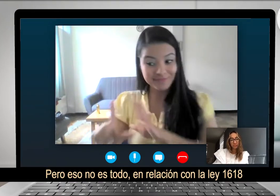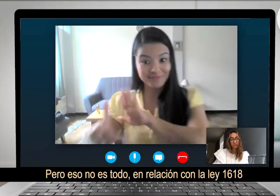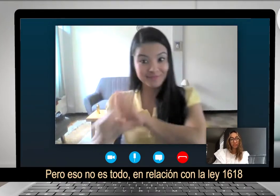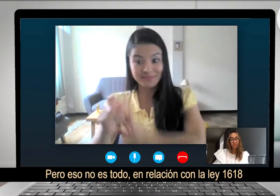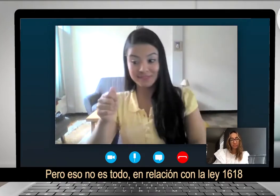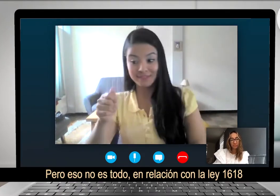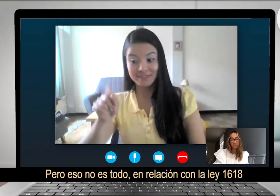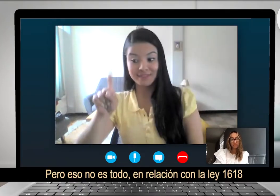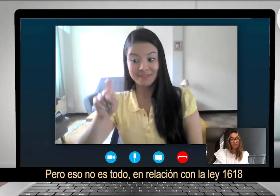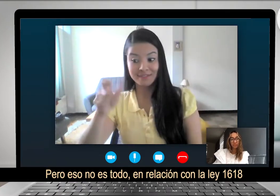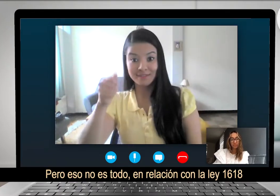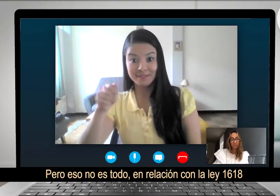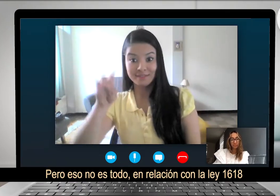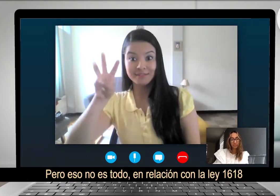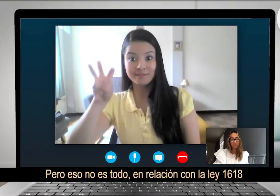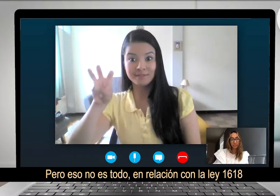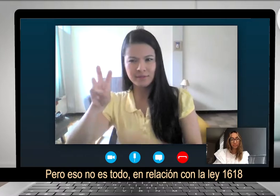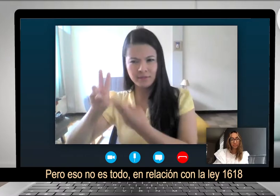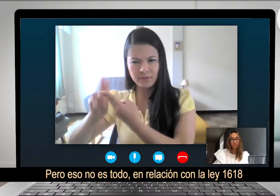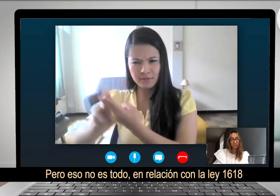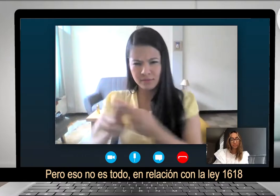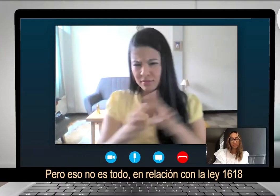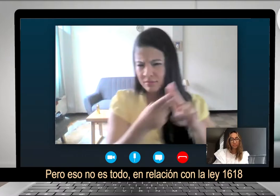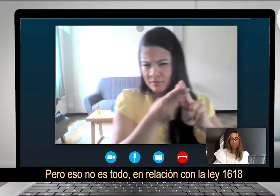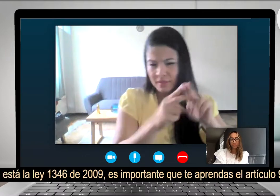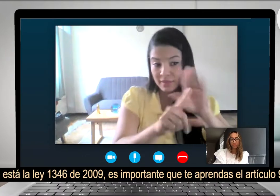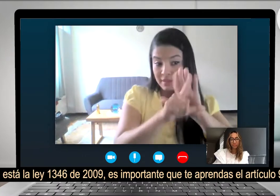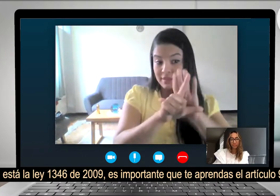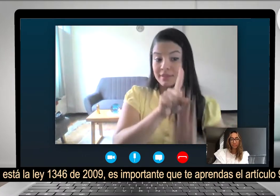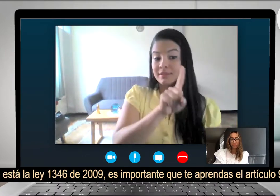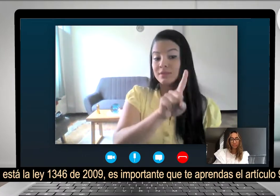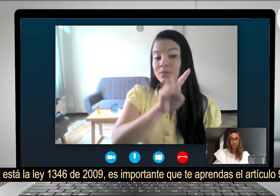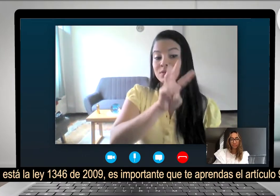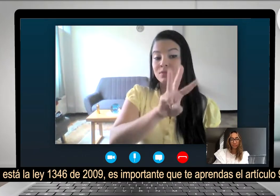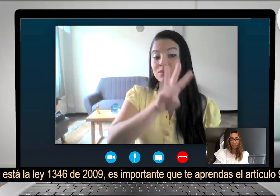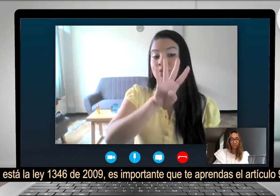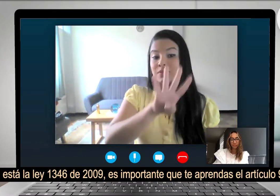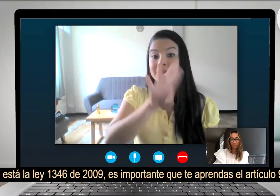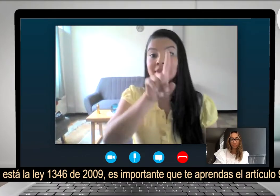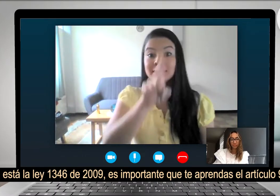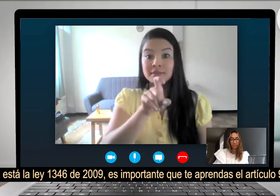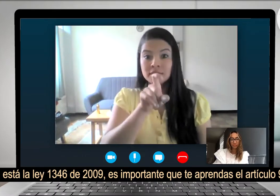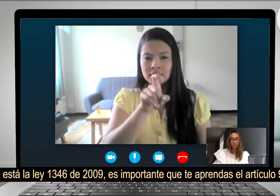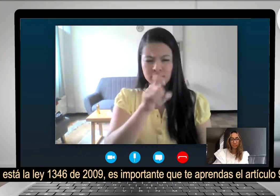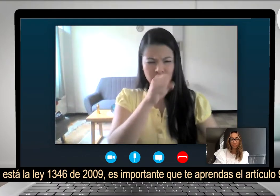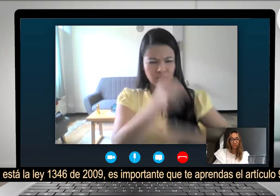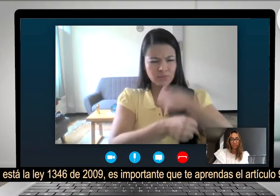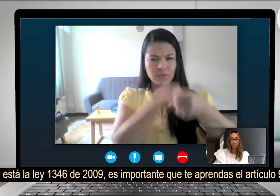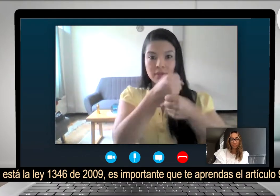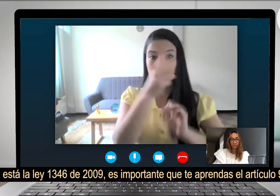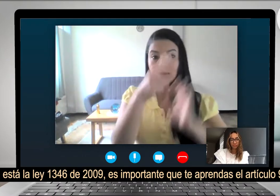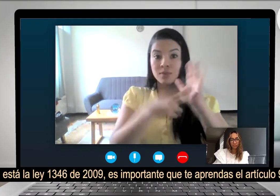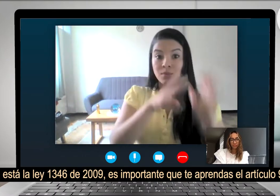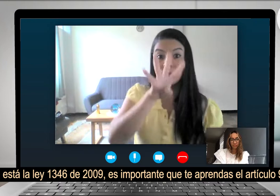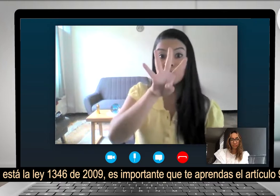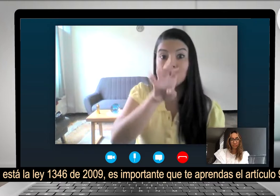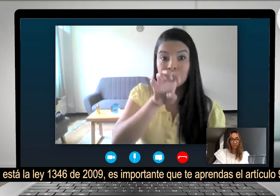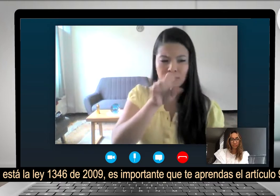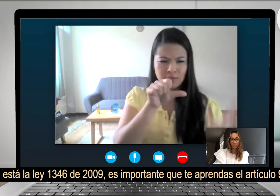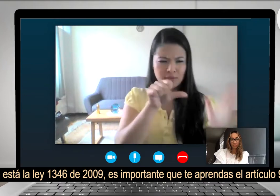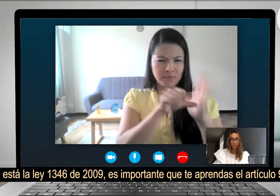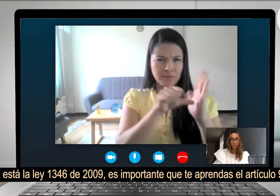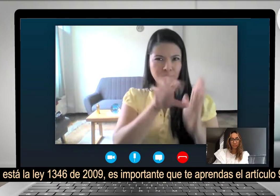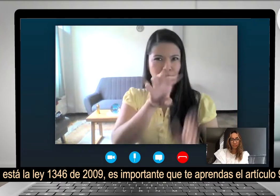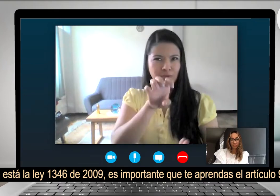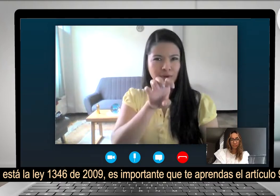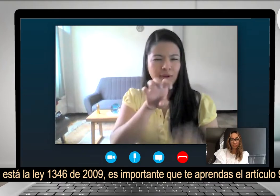Pero, eso no es todo. En relación con la ley 16-18, está la ley 1346 de 2009.